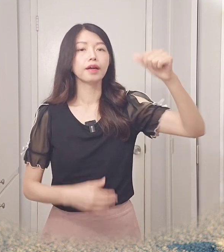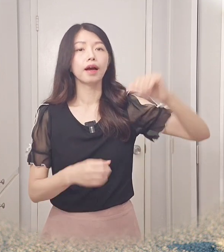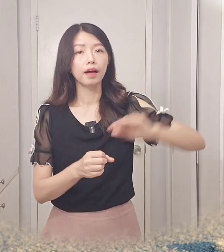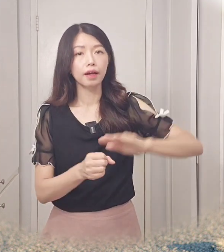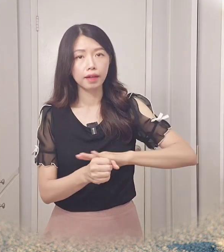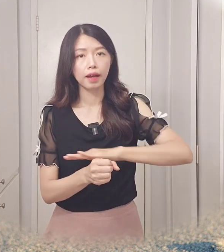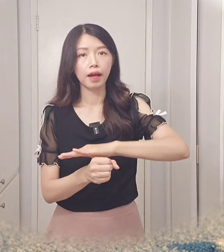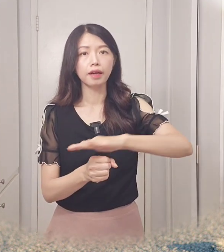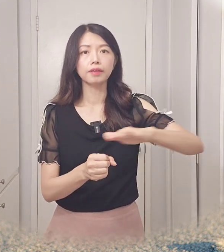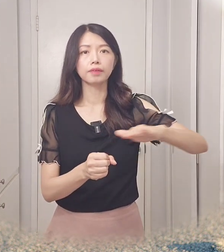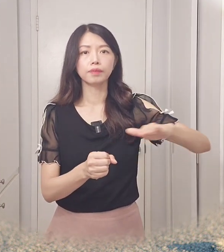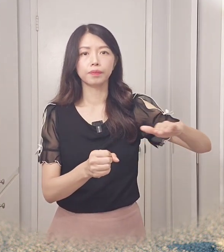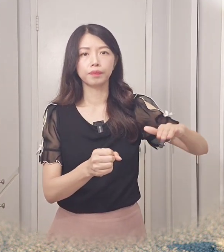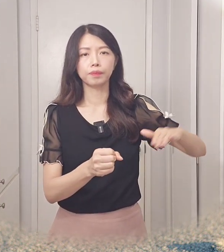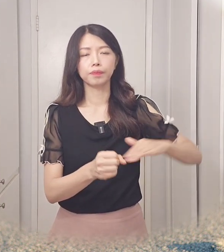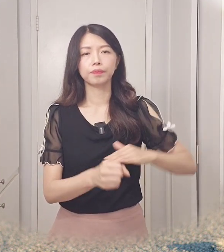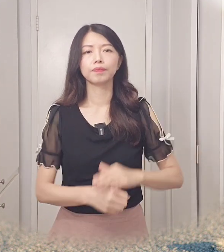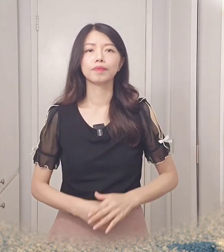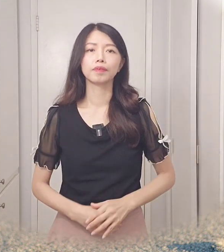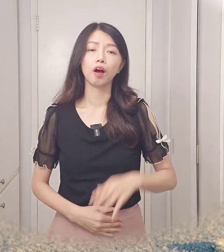주의 사랑